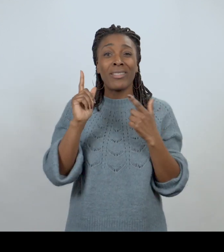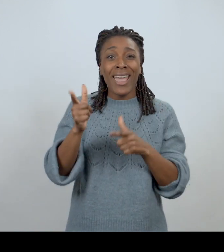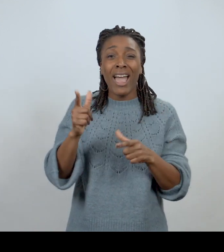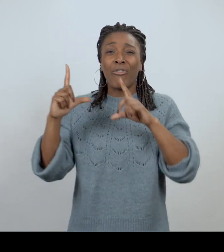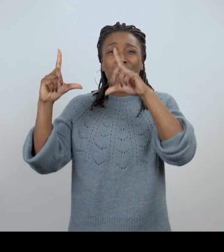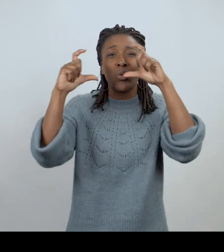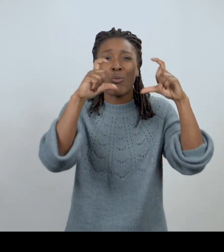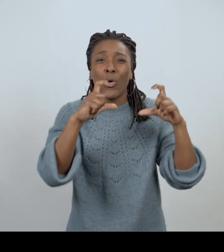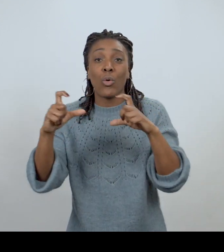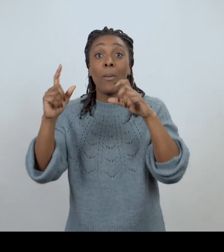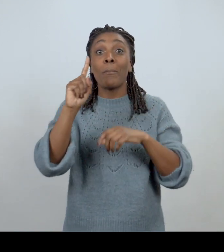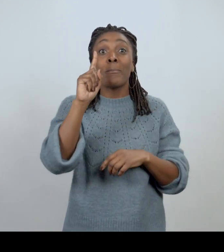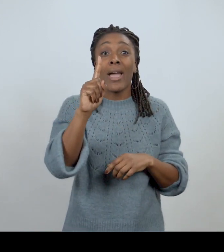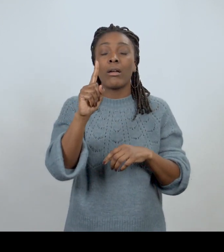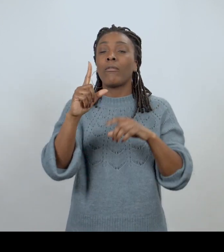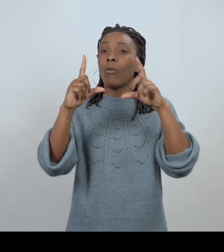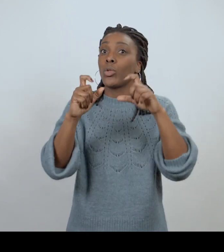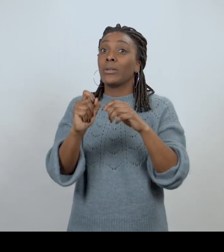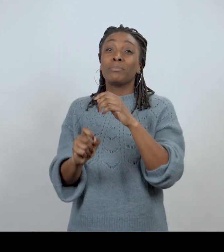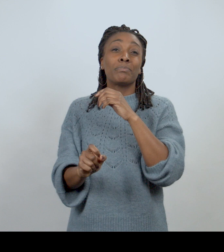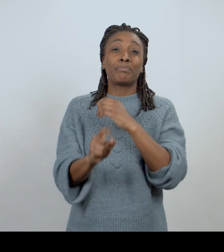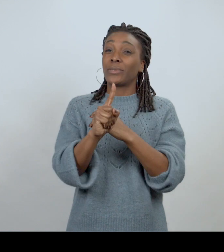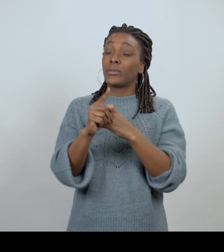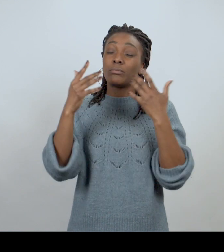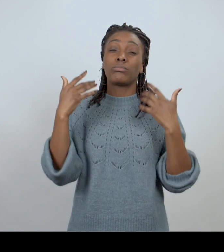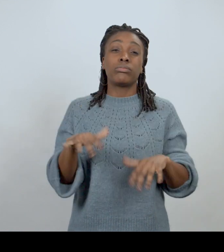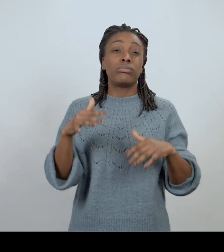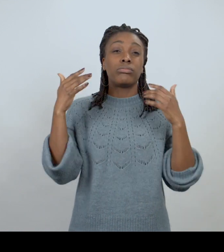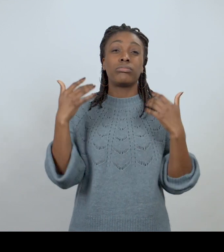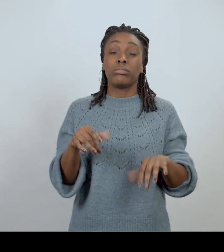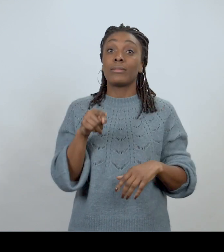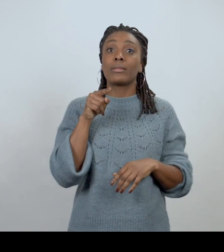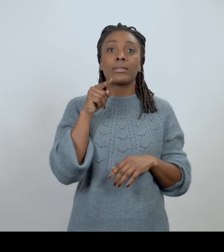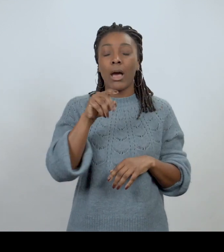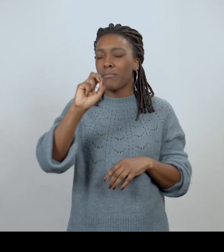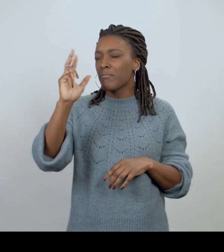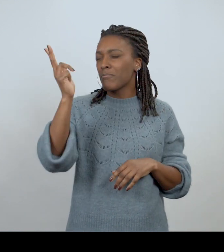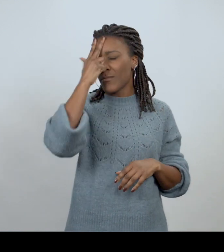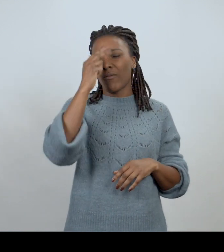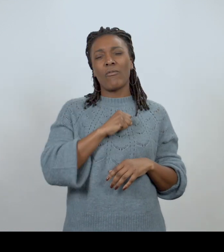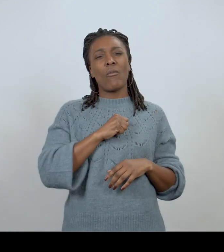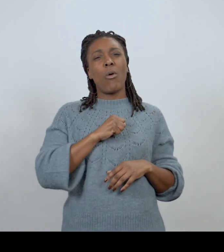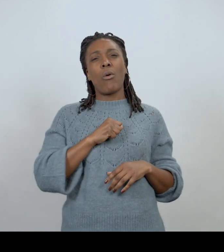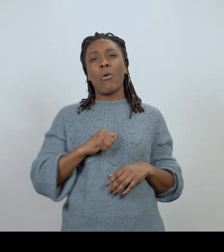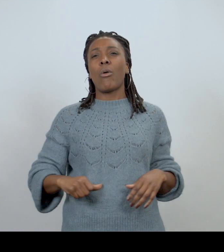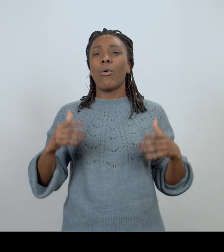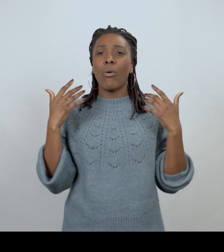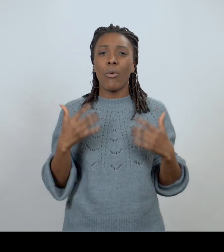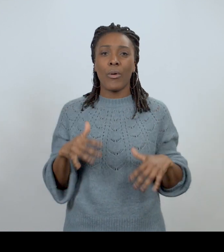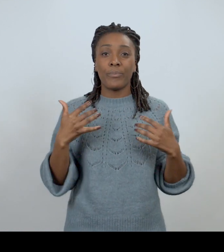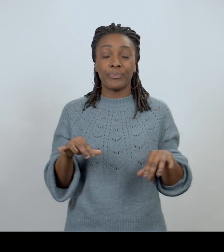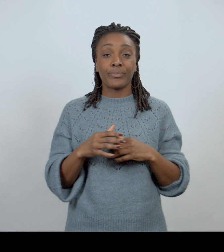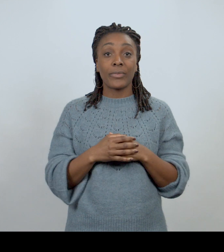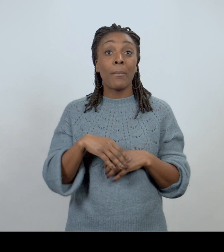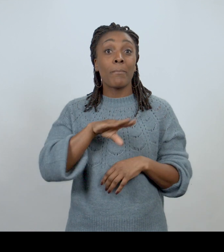guerre. Mais celle-ci sera l'une de celles qui le marqueront le plus. C